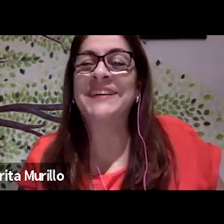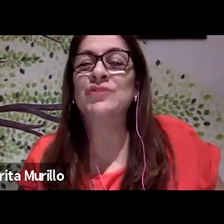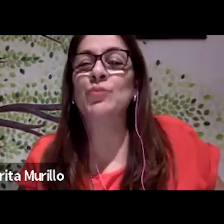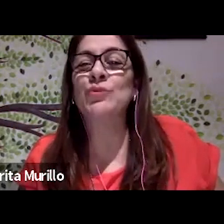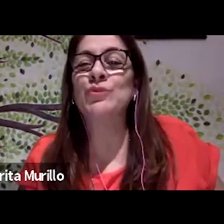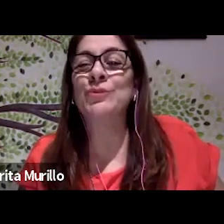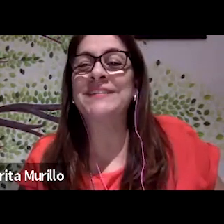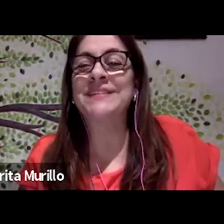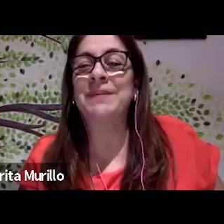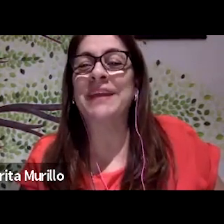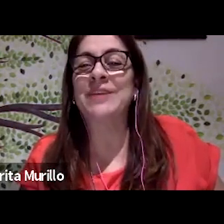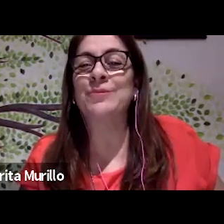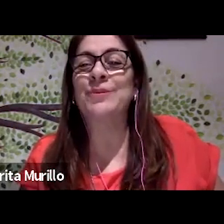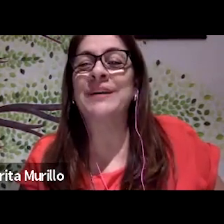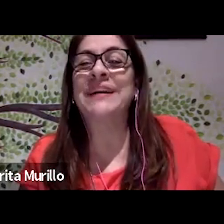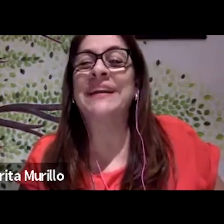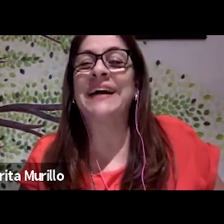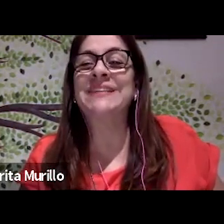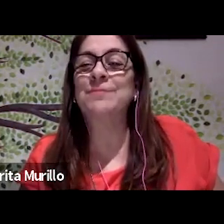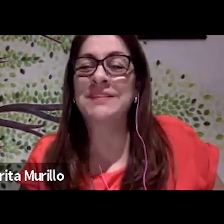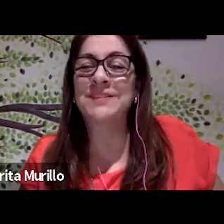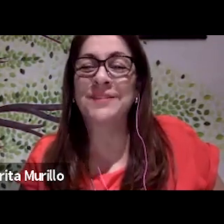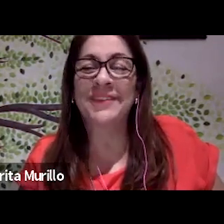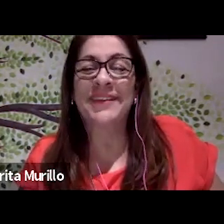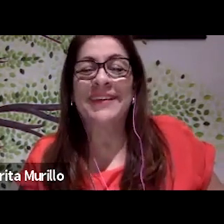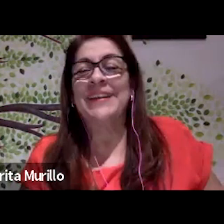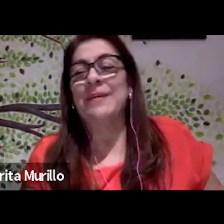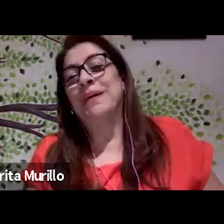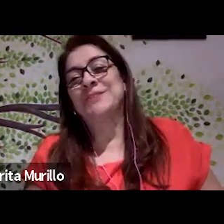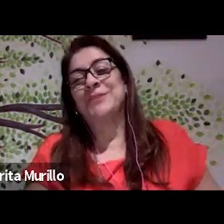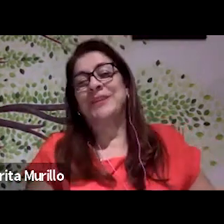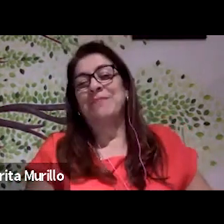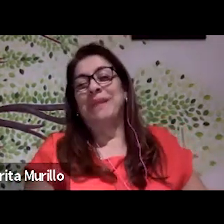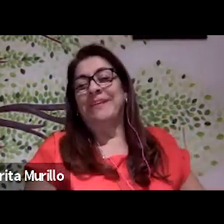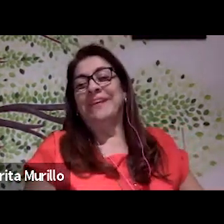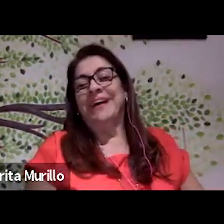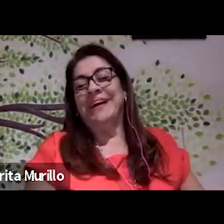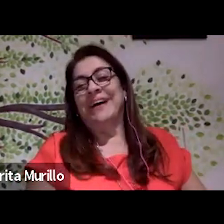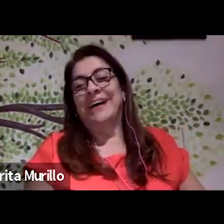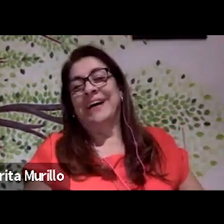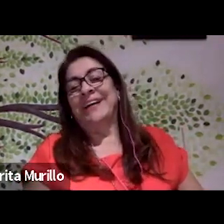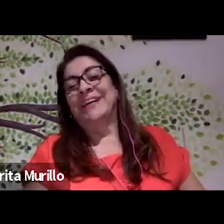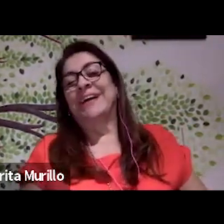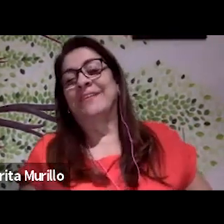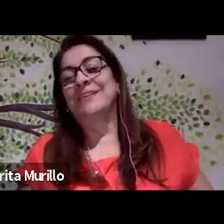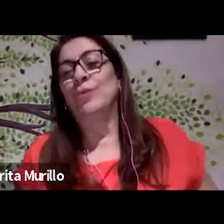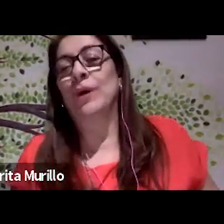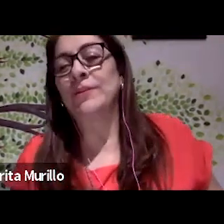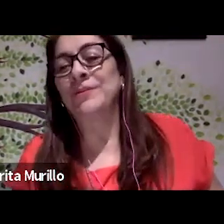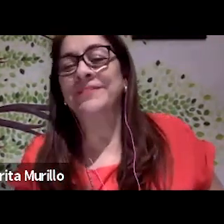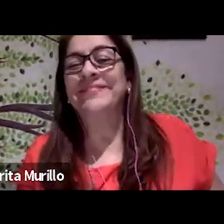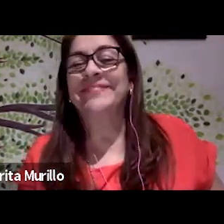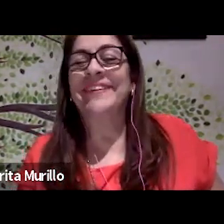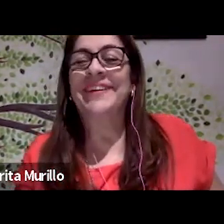verdad les agradezco mucho este pequeño gran espacio le paso la palabra al caballero